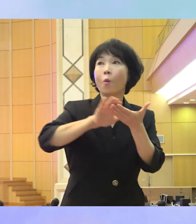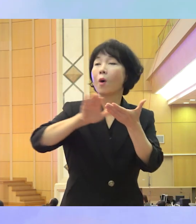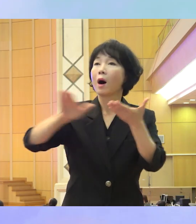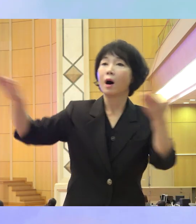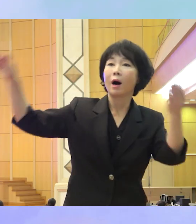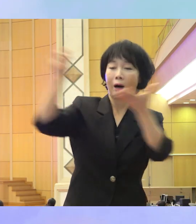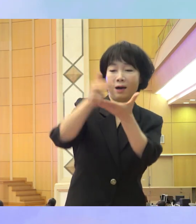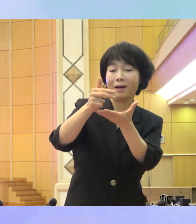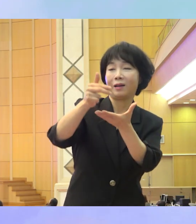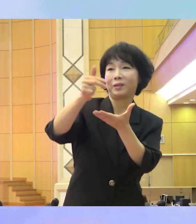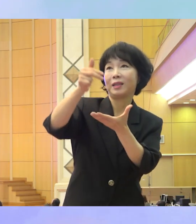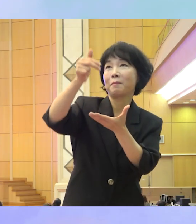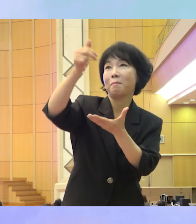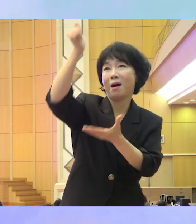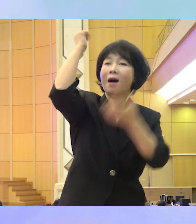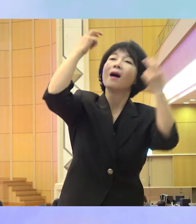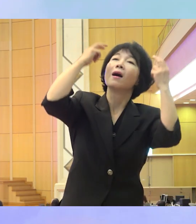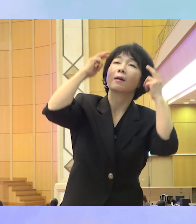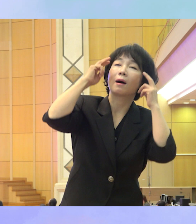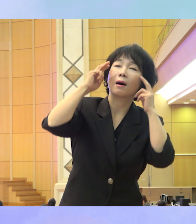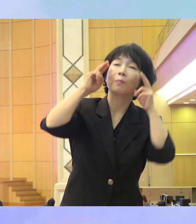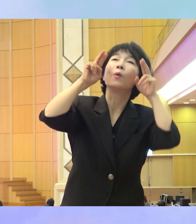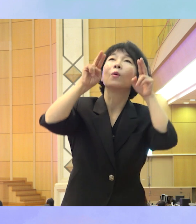평화의 주님